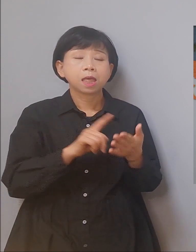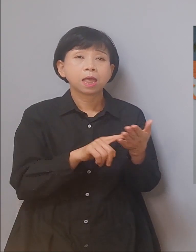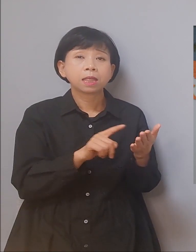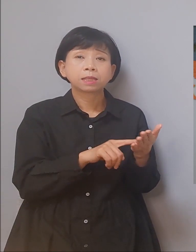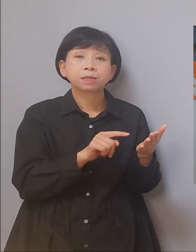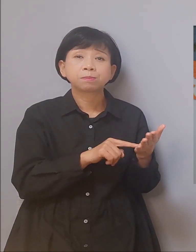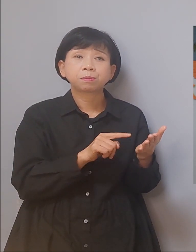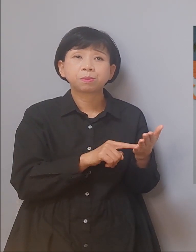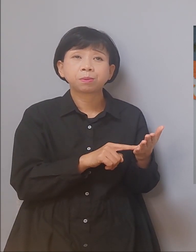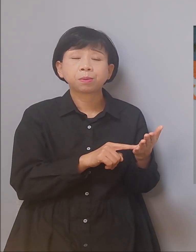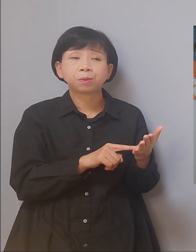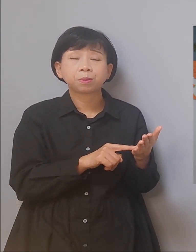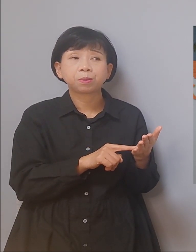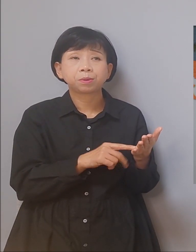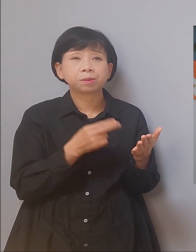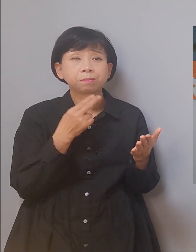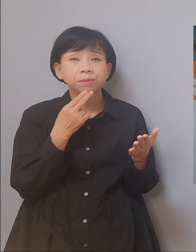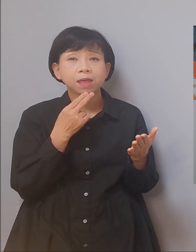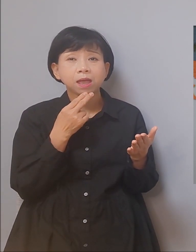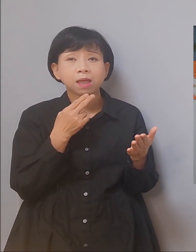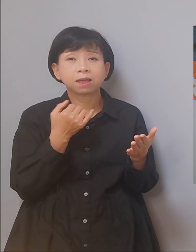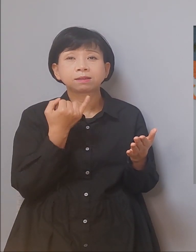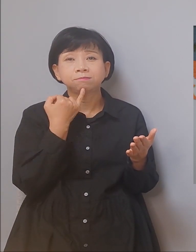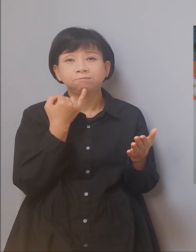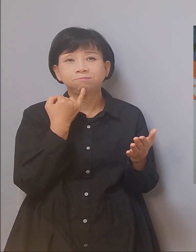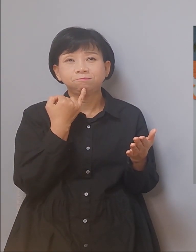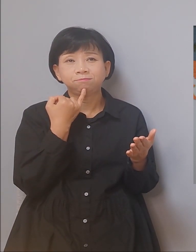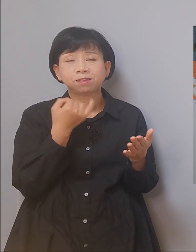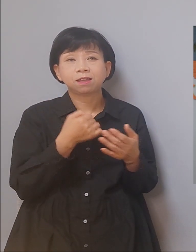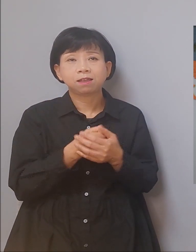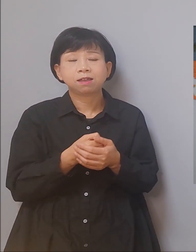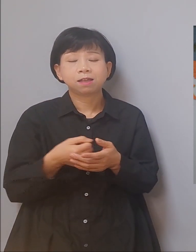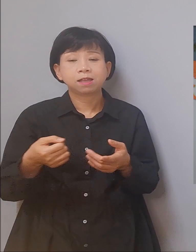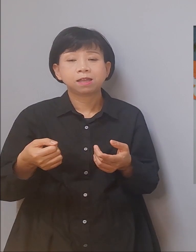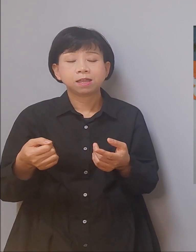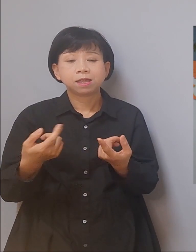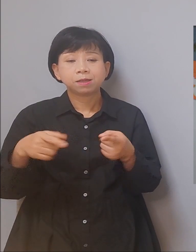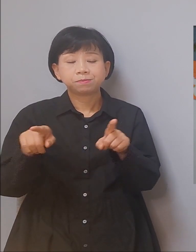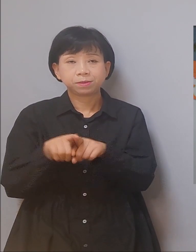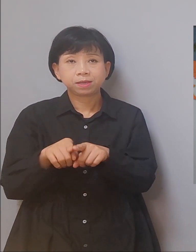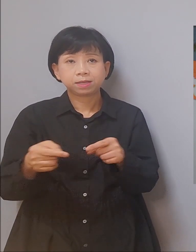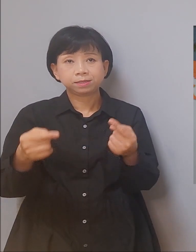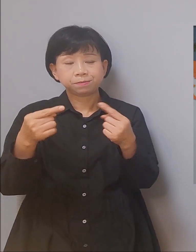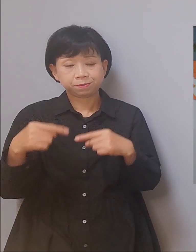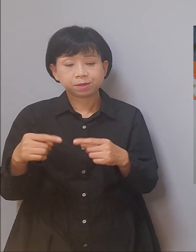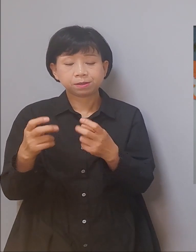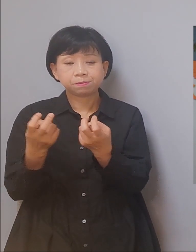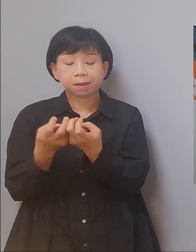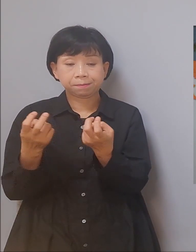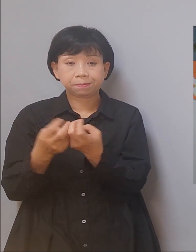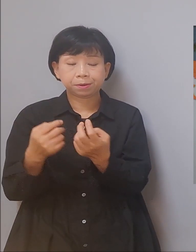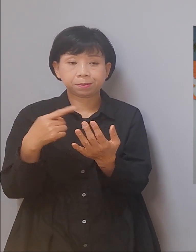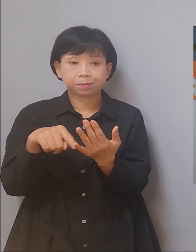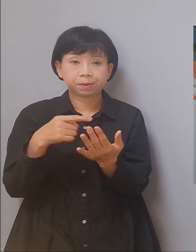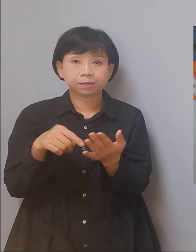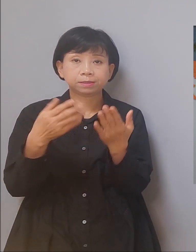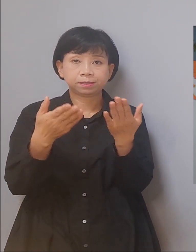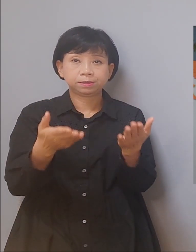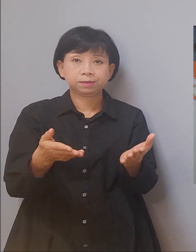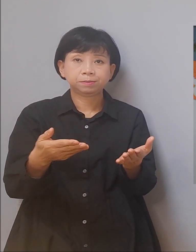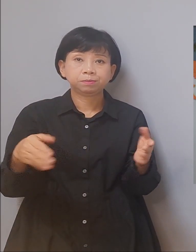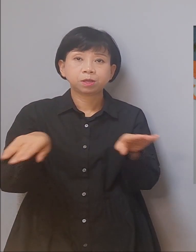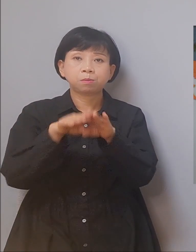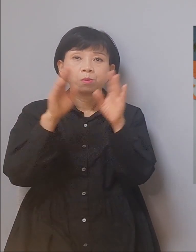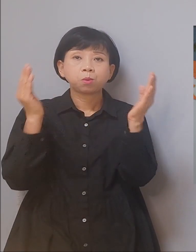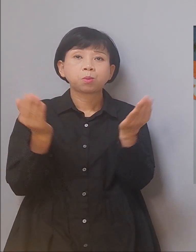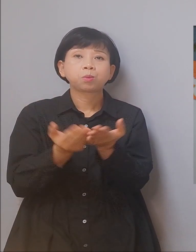않는 분들도 신청해 주시면 저희가 공동체 읽기에 함께 참여할 수 있는 방법들을 알려드리도록 하겠습니다. 우리 모두가 우리